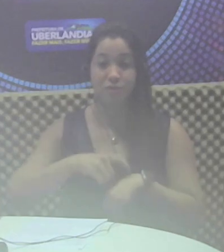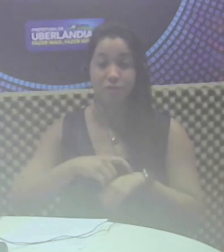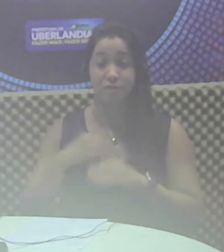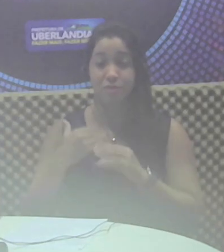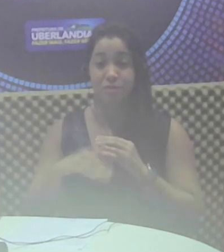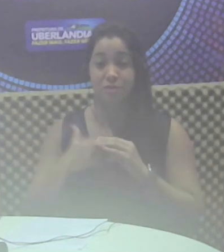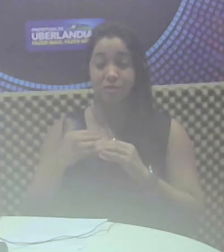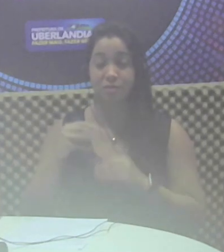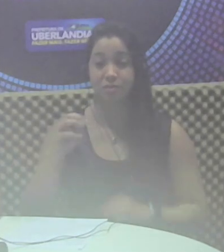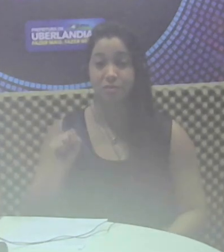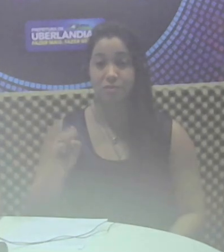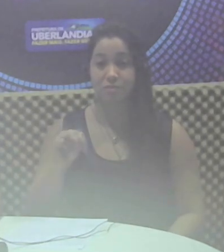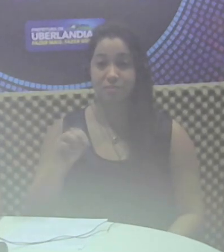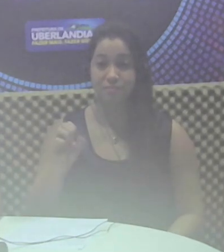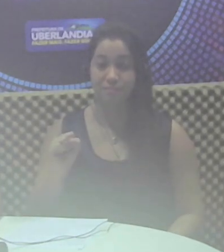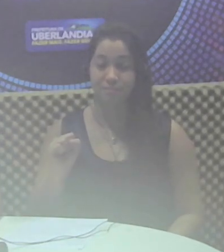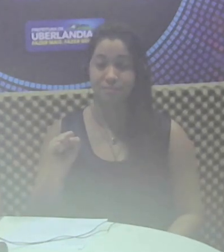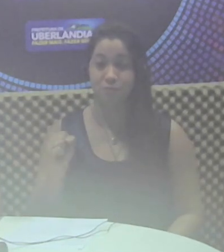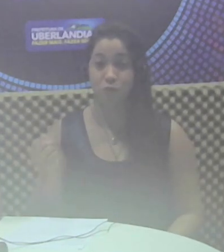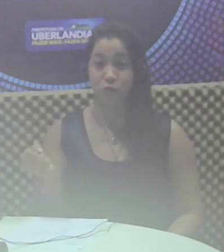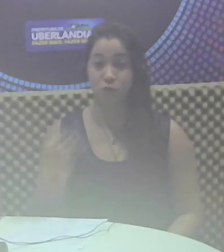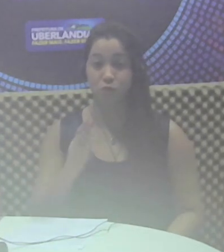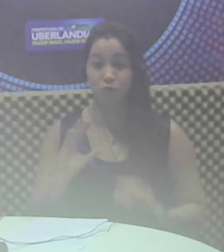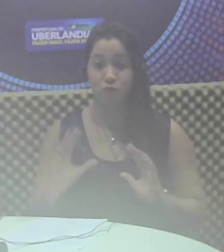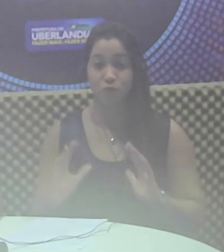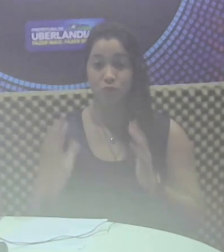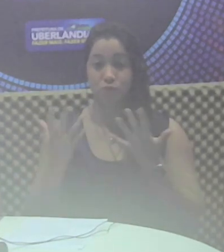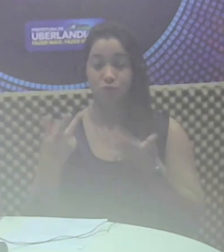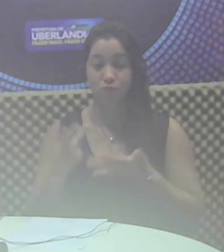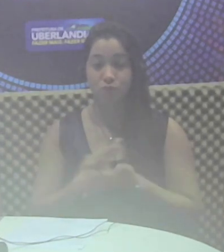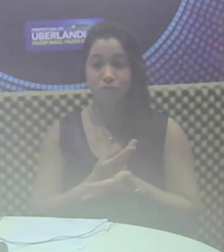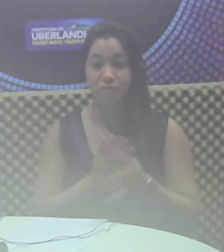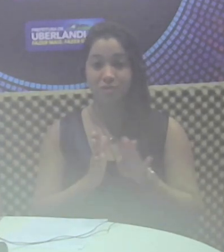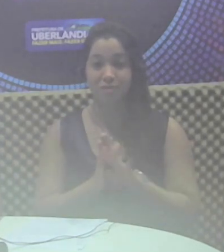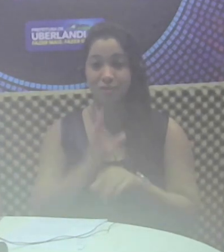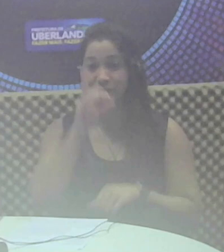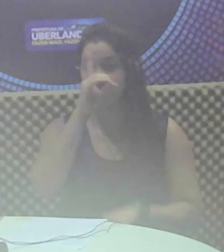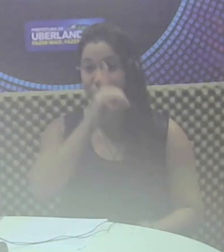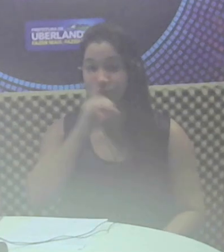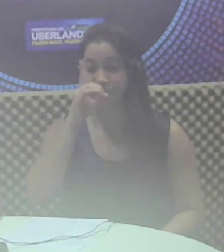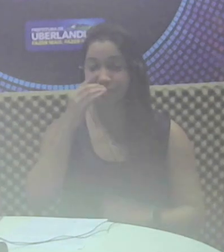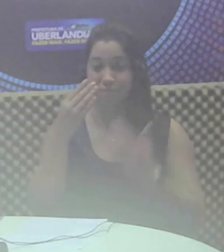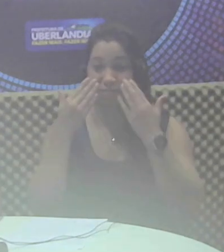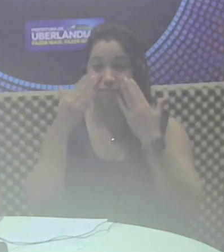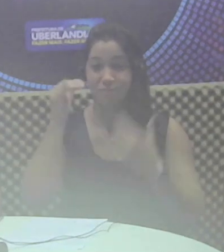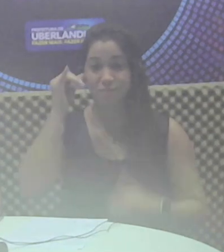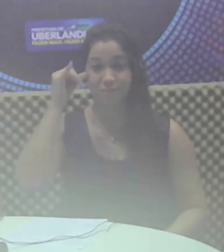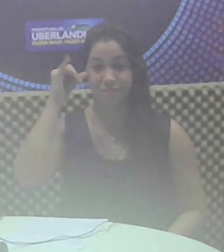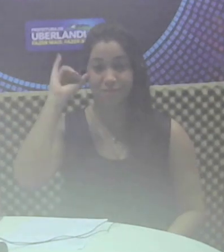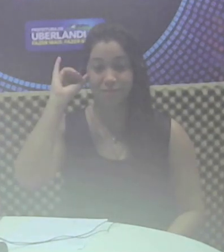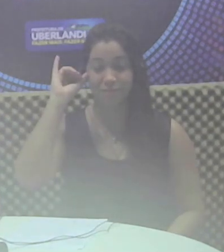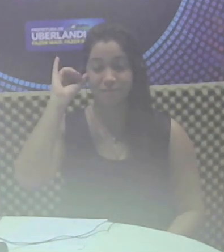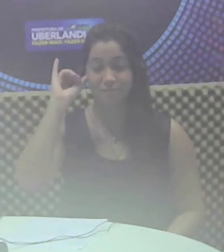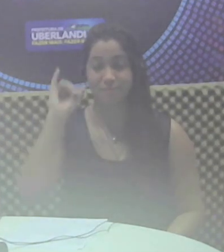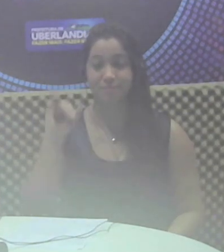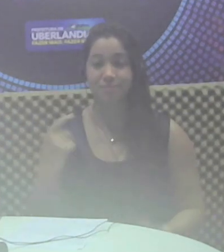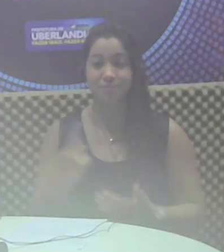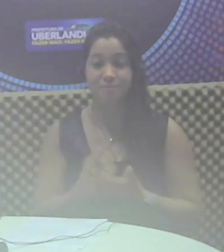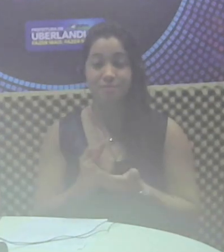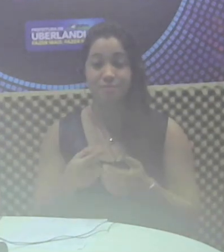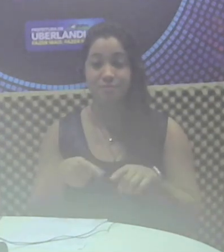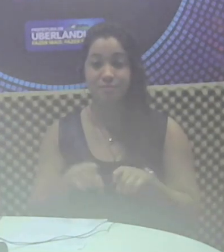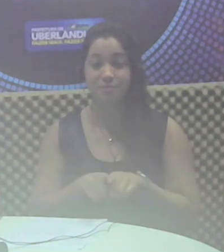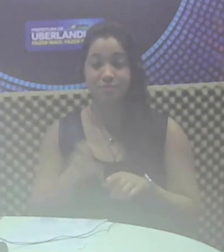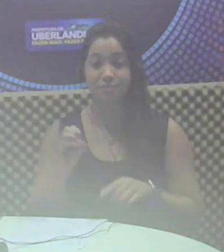mensagem SMS. O novo mutirão ocorre até domingo no Parque de Exposições do Camaro e é realizado em parceria com a